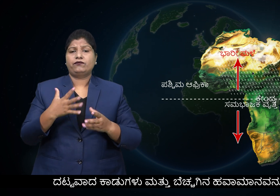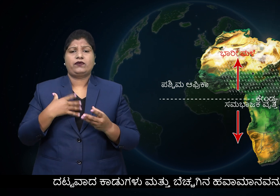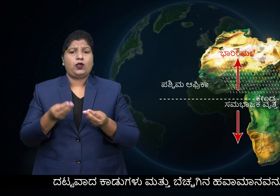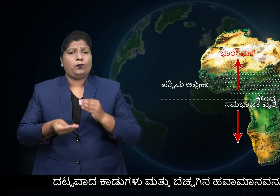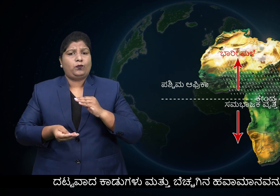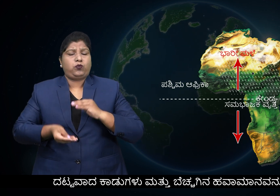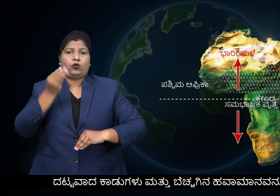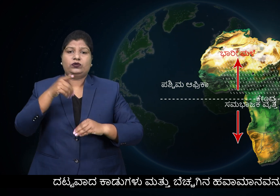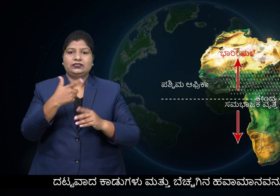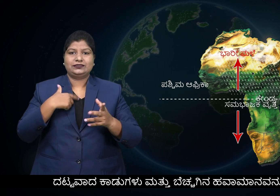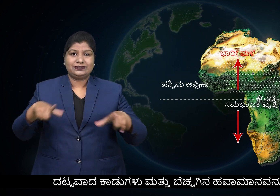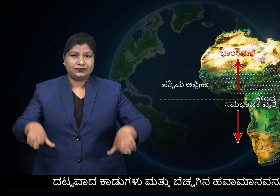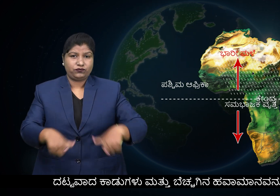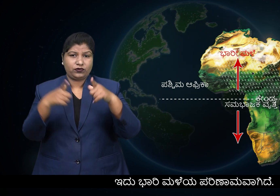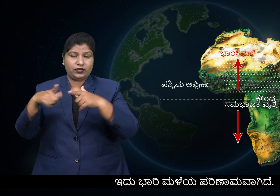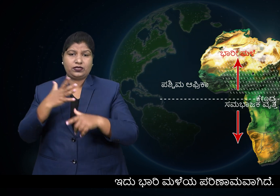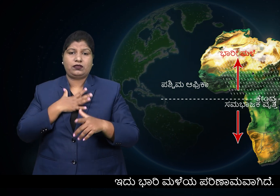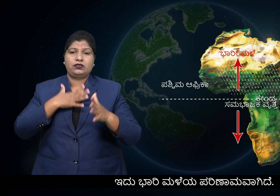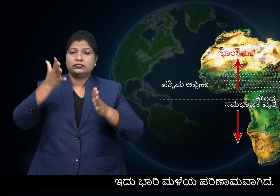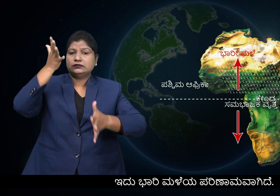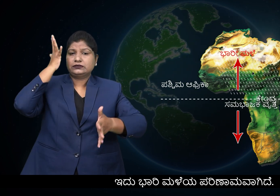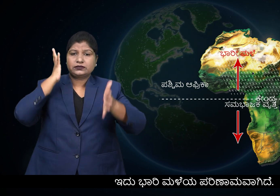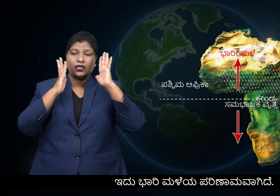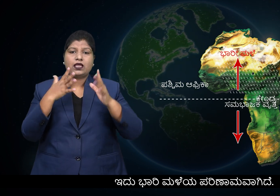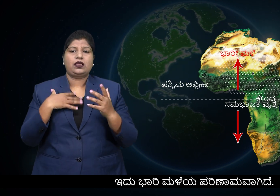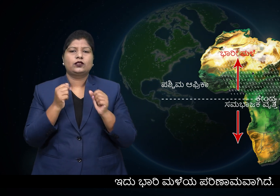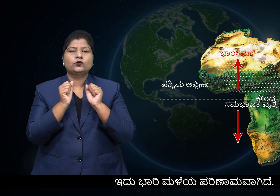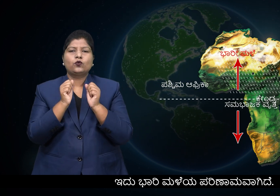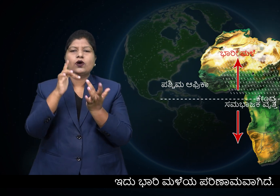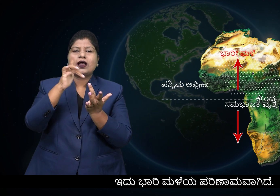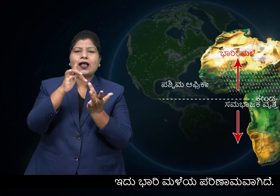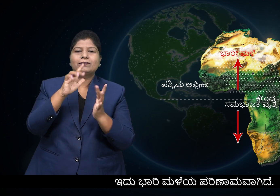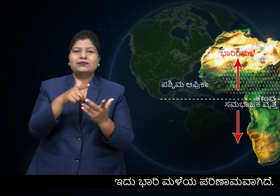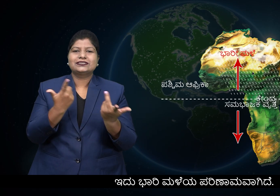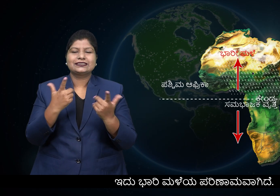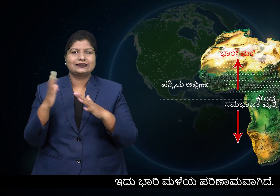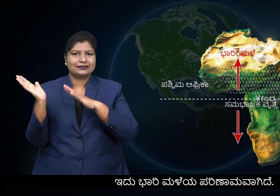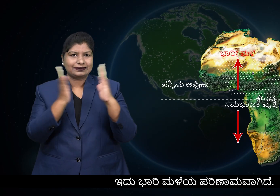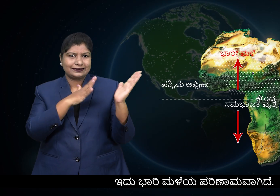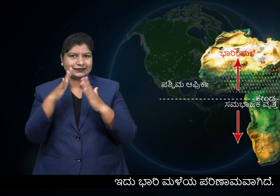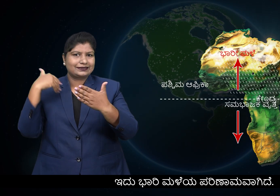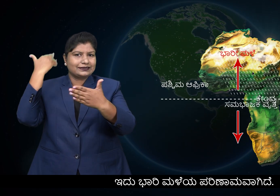ಬೆಚ್ಚಗಿನ ಹವಾಮಾನವನ್ನು ಹೊಂದಿವೆ. ಇದು ಭಾರೀ ಮಳೆಯ ಪರಿಣಾಮವಾಗಿದೆ.